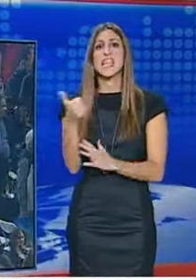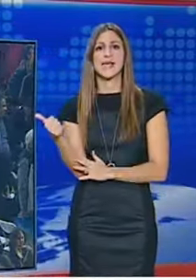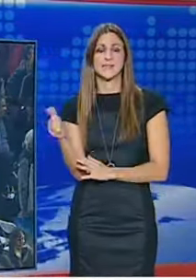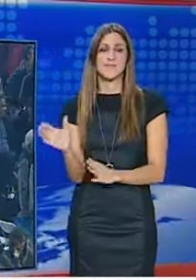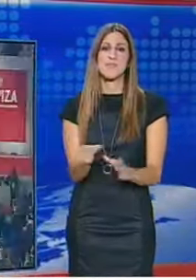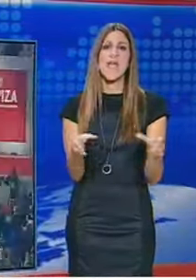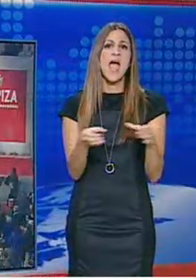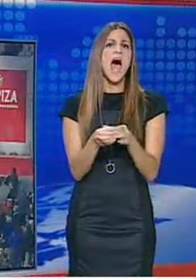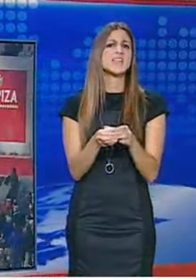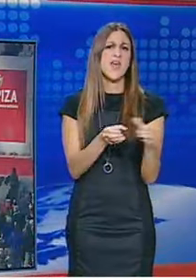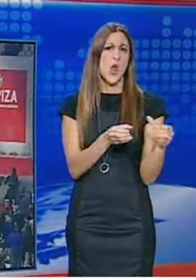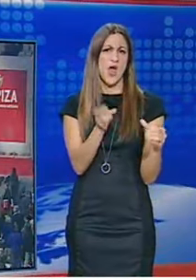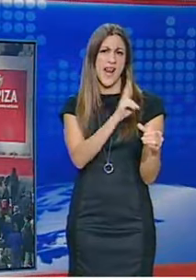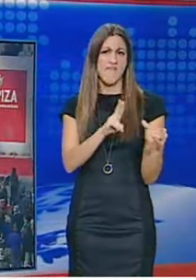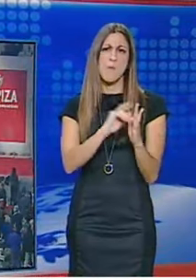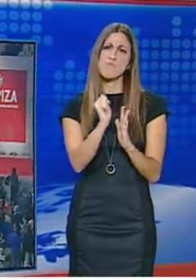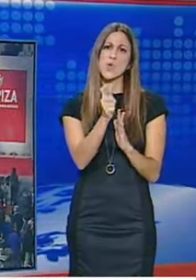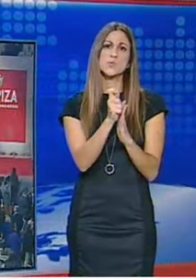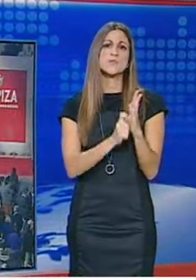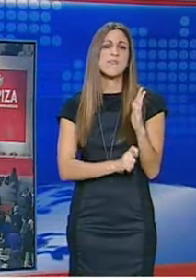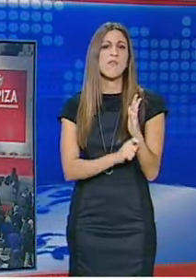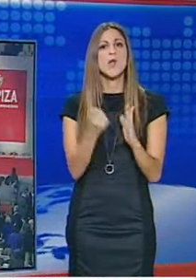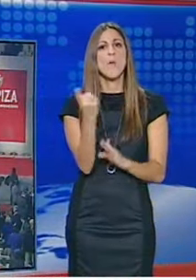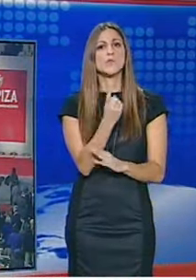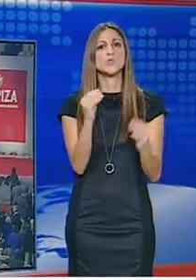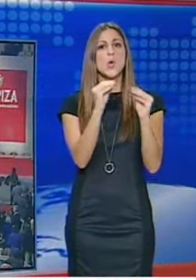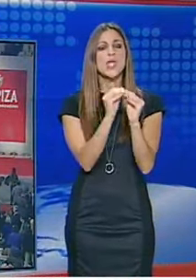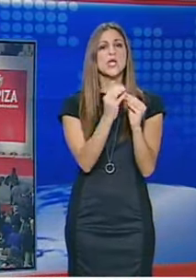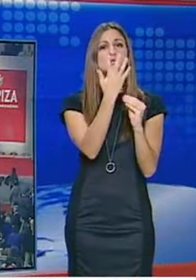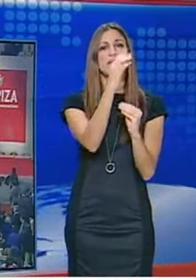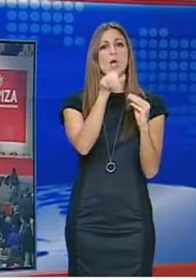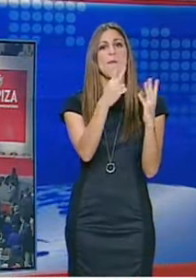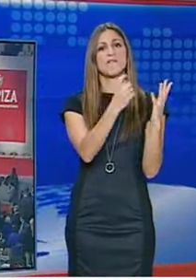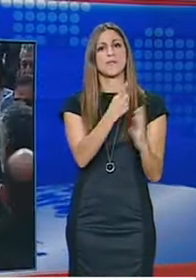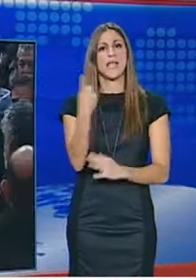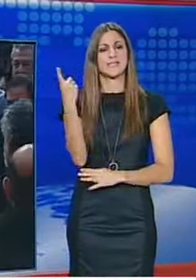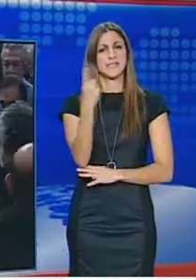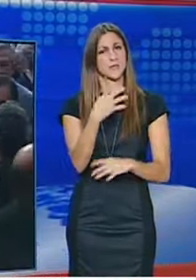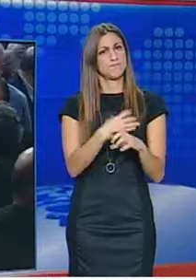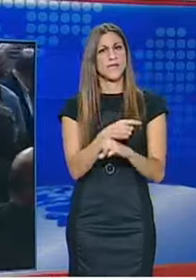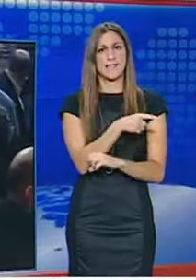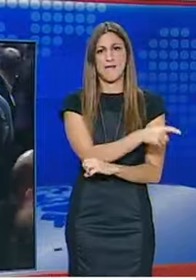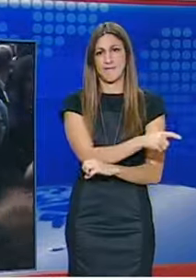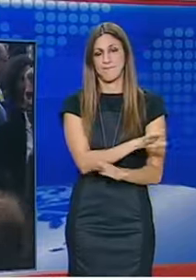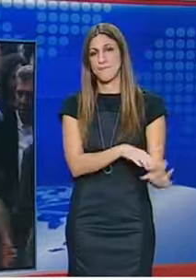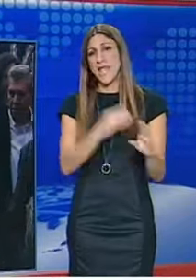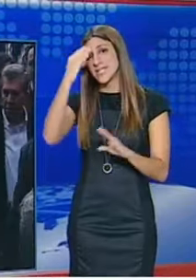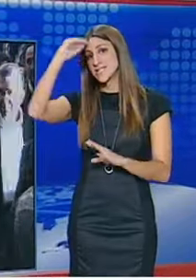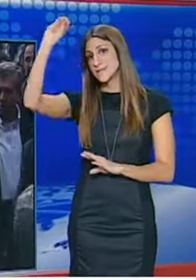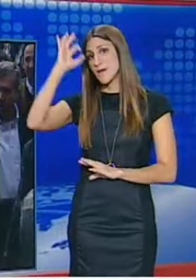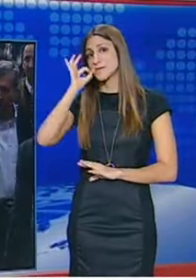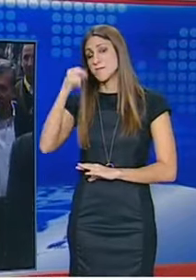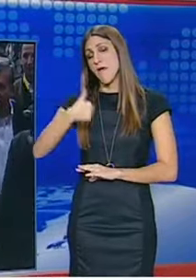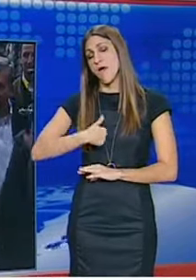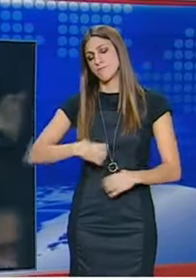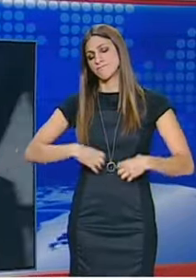ρεύμα που κατέβηκε με ξεχωριστό ψηφοδέλτιο έλαβε ποσοστό 25,7% σε μια συμβολική κίνηση ο επικεφαλής